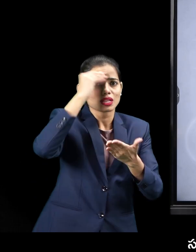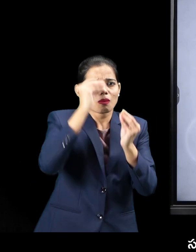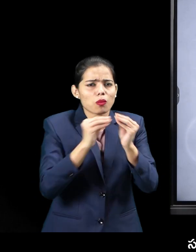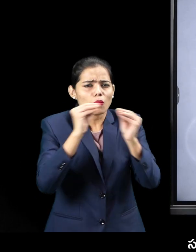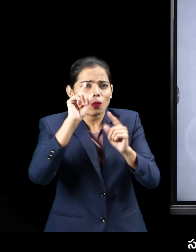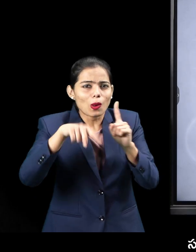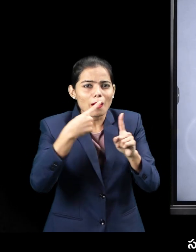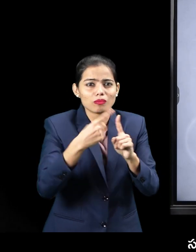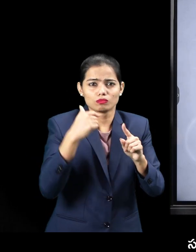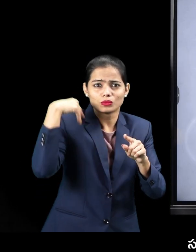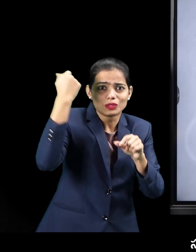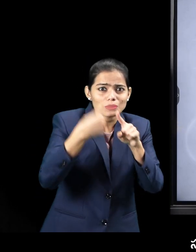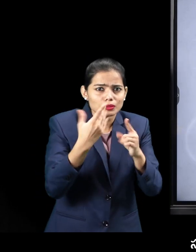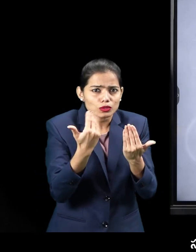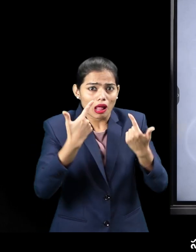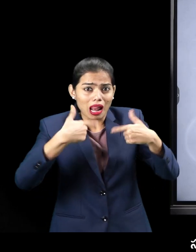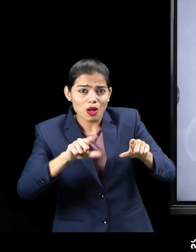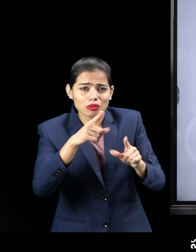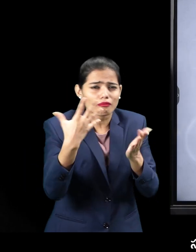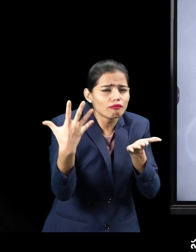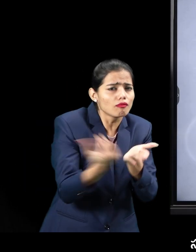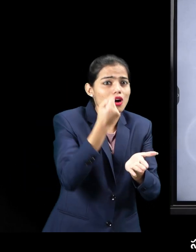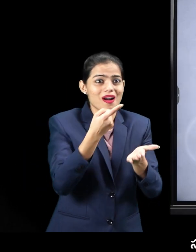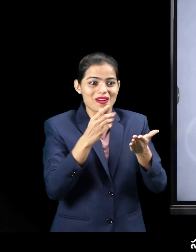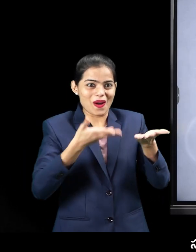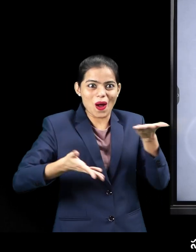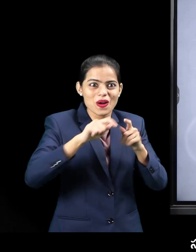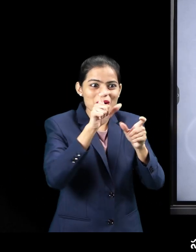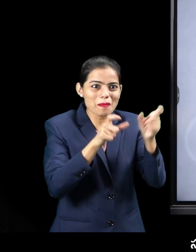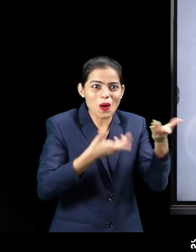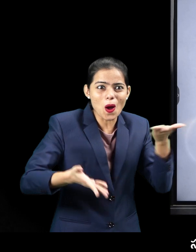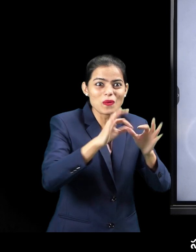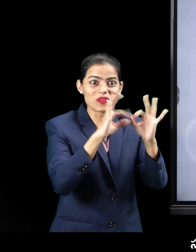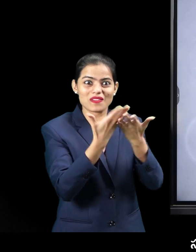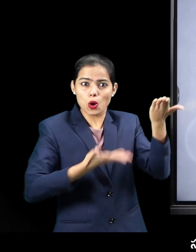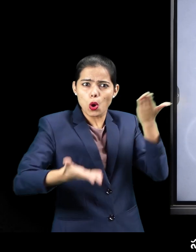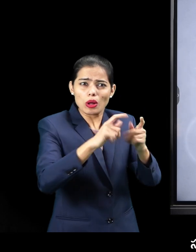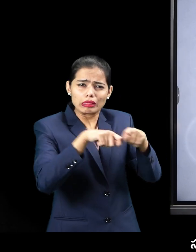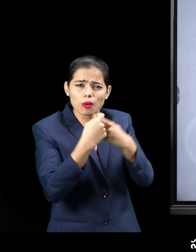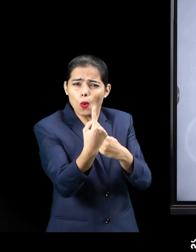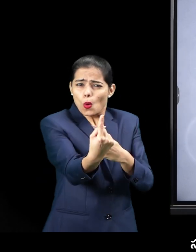సంభావ్యత గురించి మరింత తెలుసుకునే ముందు సంభావ్యత నిబంధనలను మనం తెలుసుకుందాం.